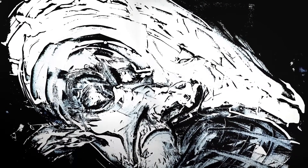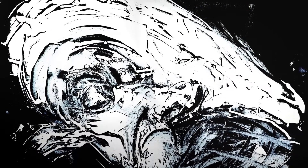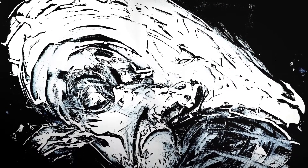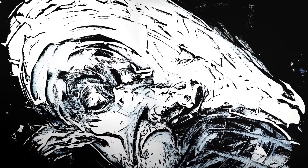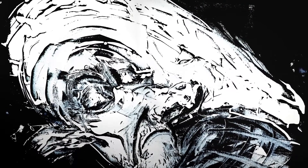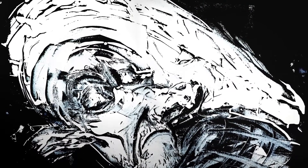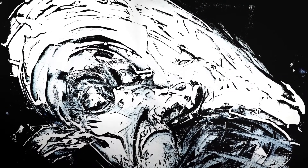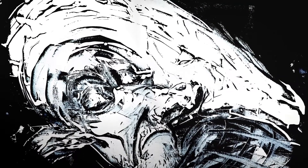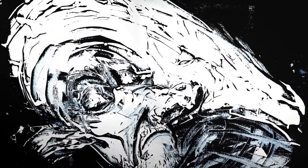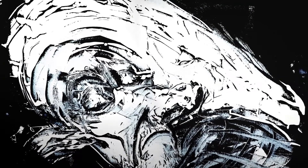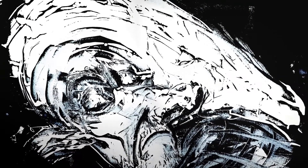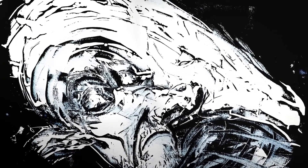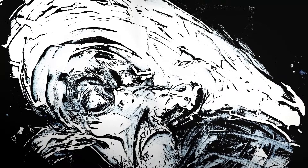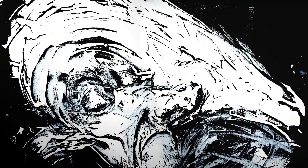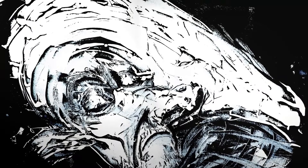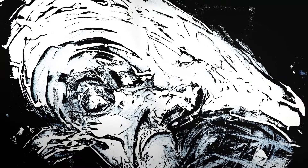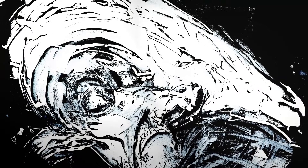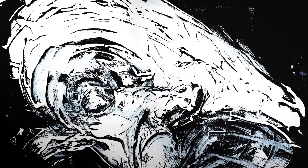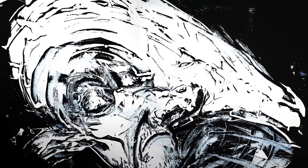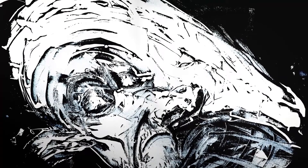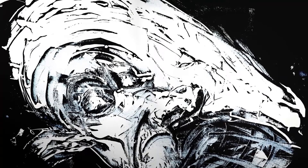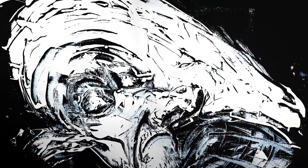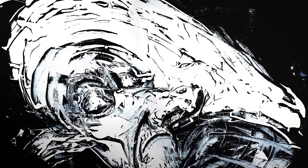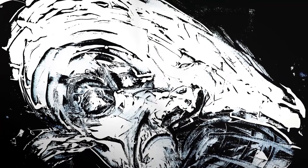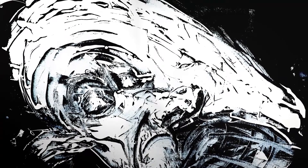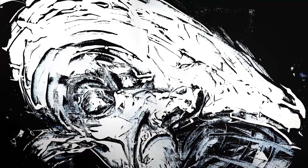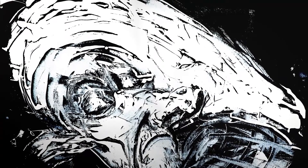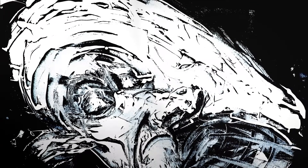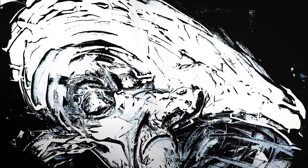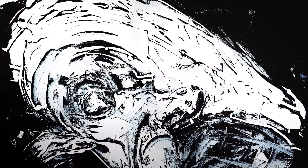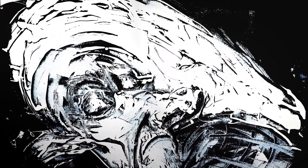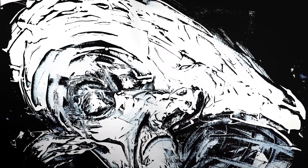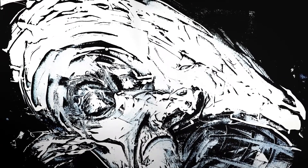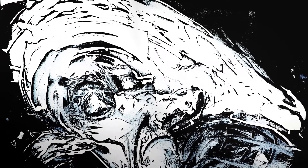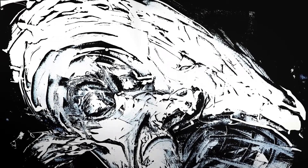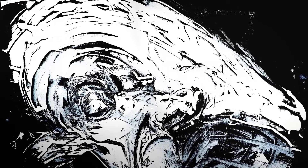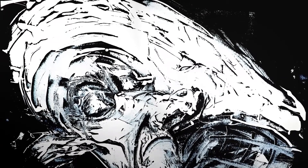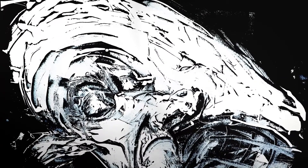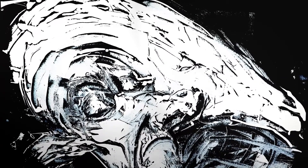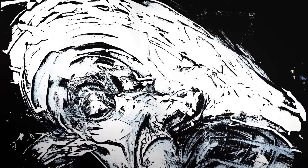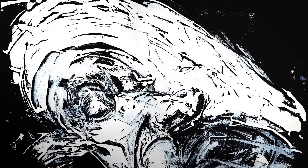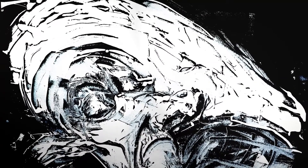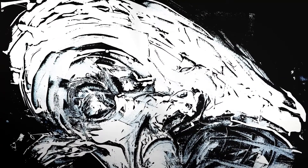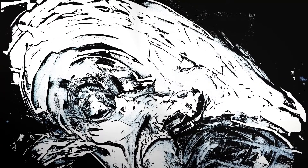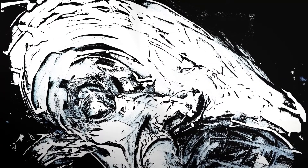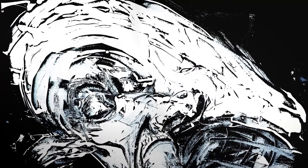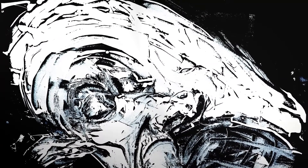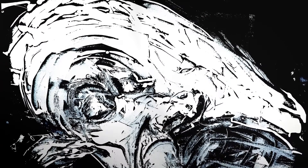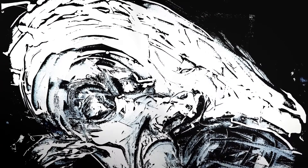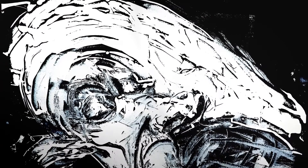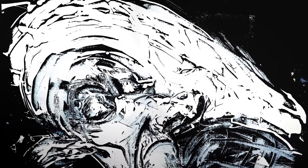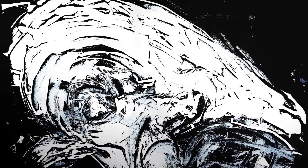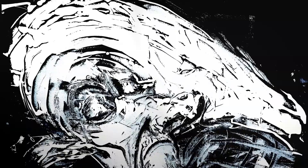despontam alguns raros cabelos. É assim o Dr. Trifulgas, que sem remorso, dorme em sua confortável